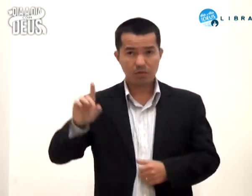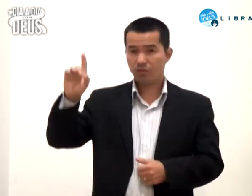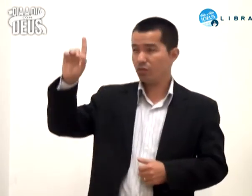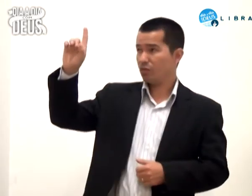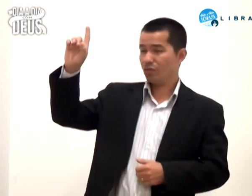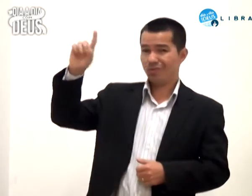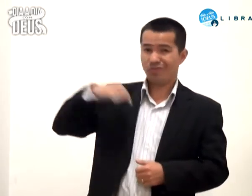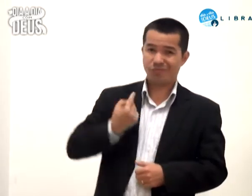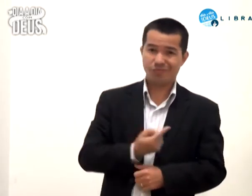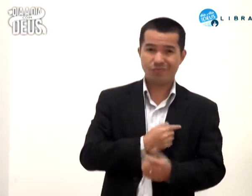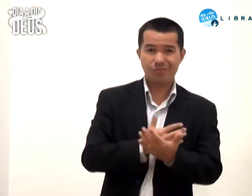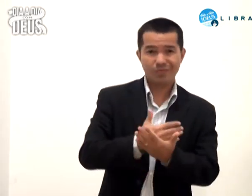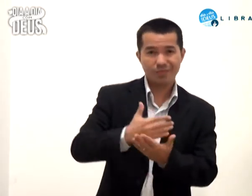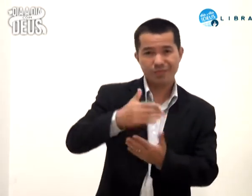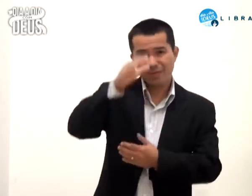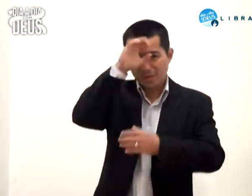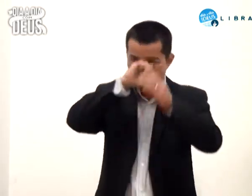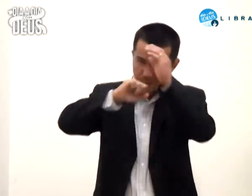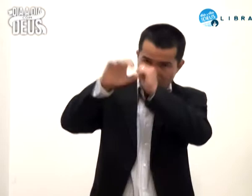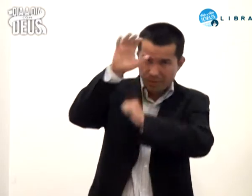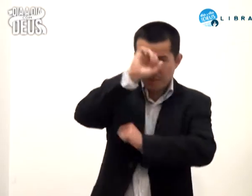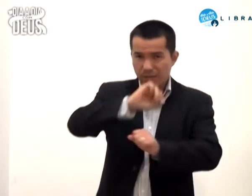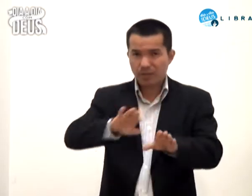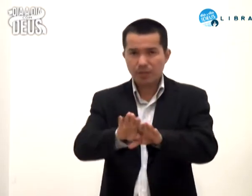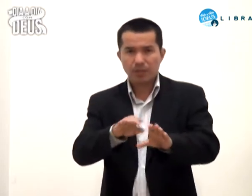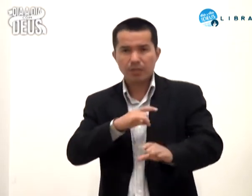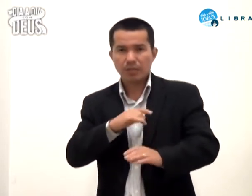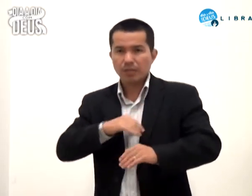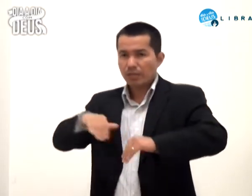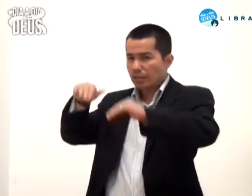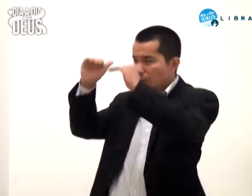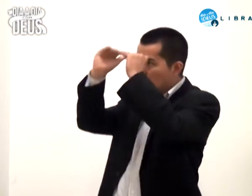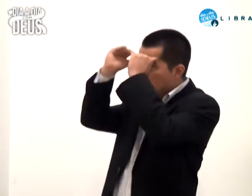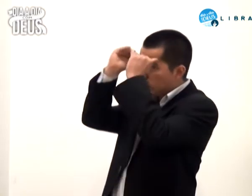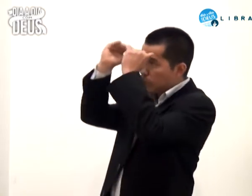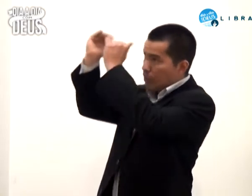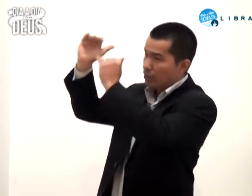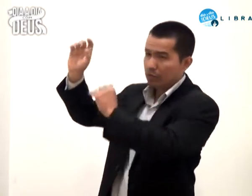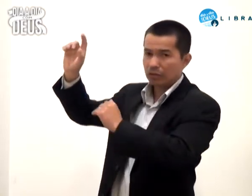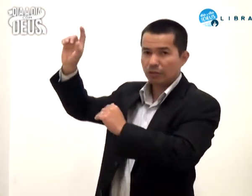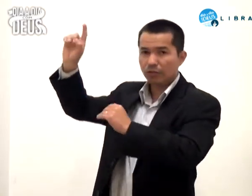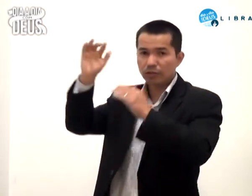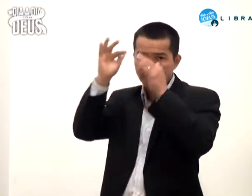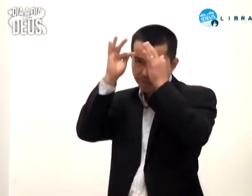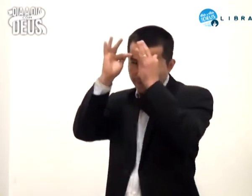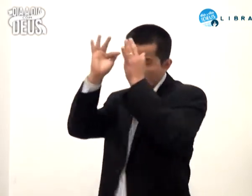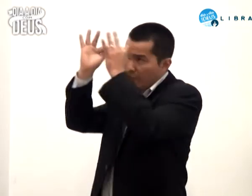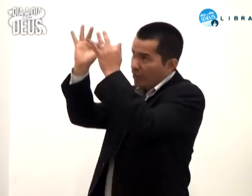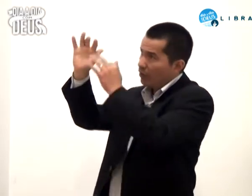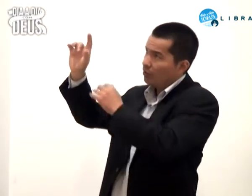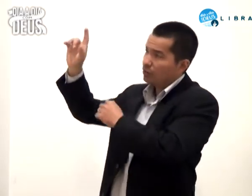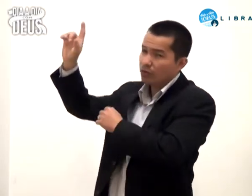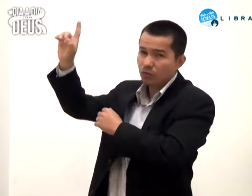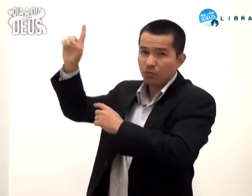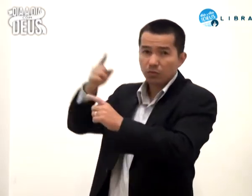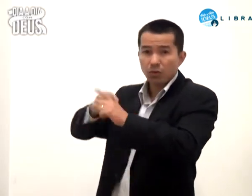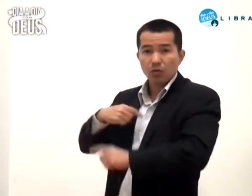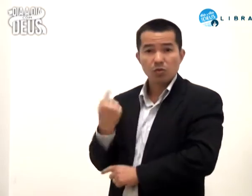a gente aprende a viver o temor do Senhor, a gente reconhece que Ele é o Senhor de todas